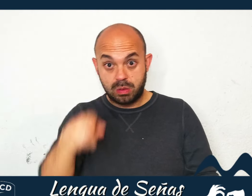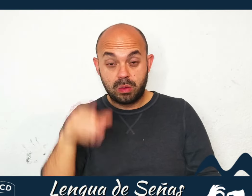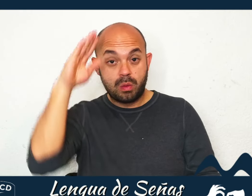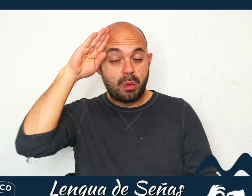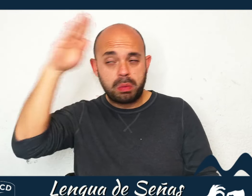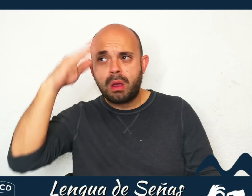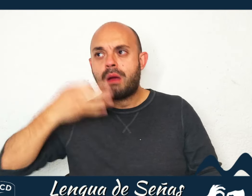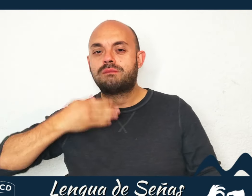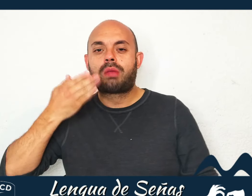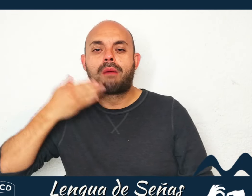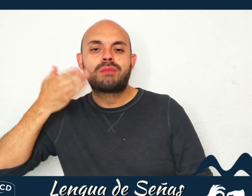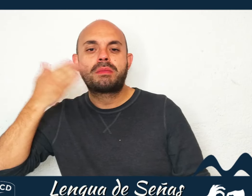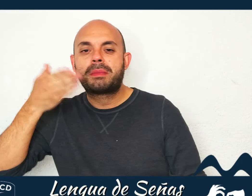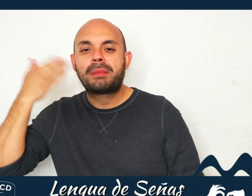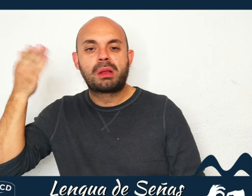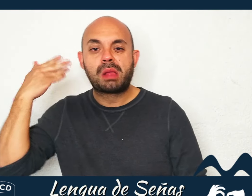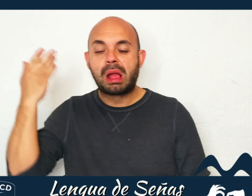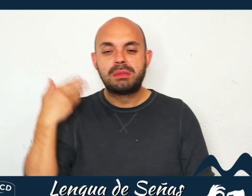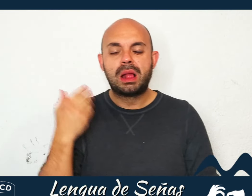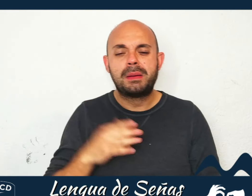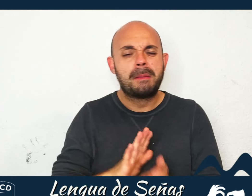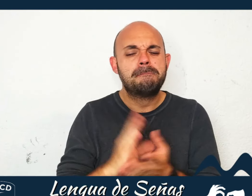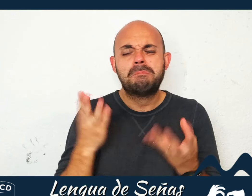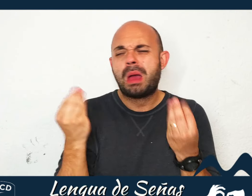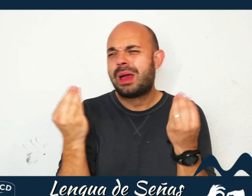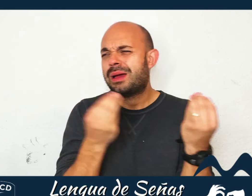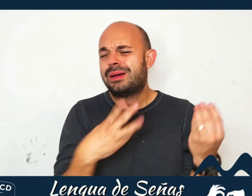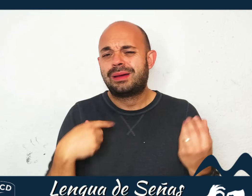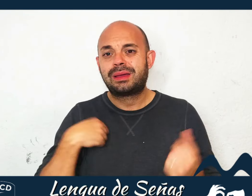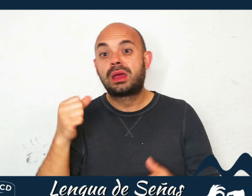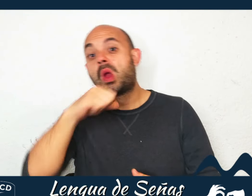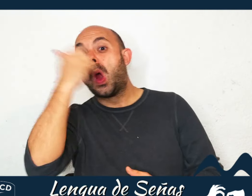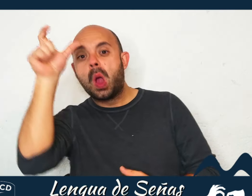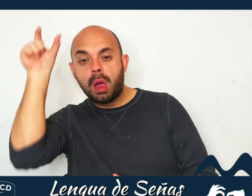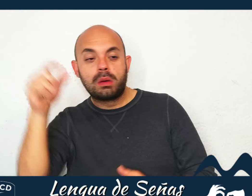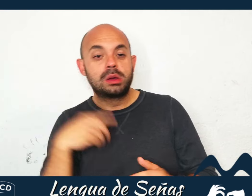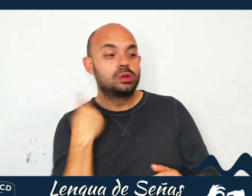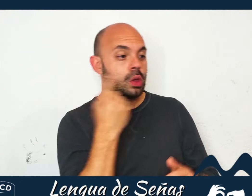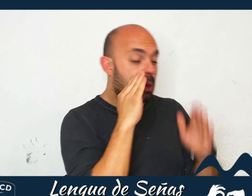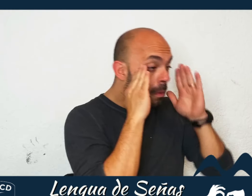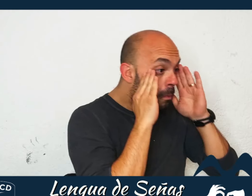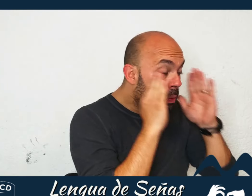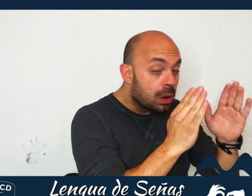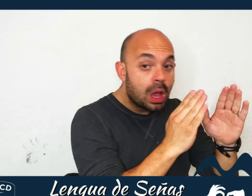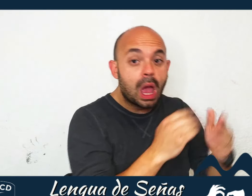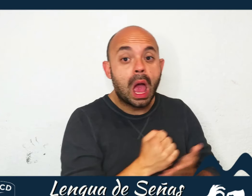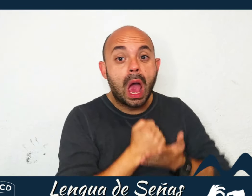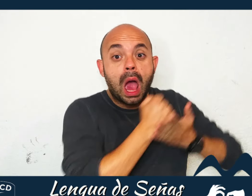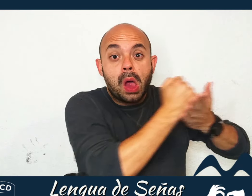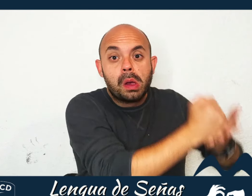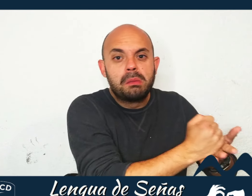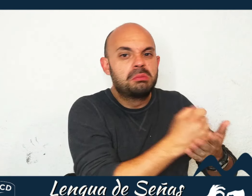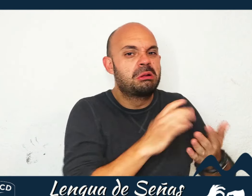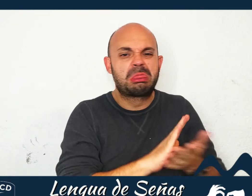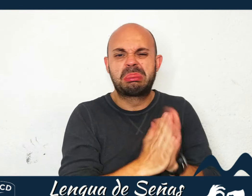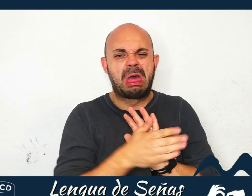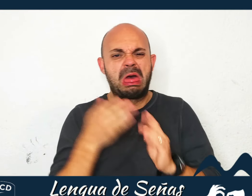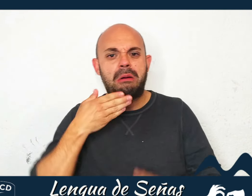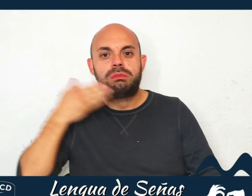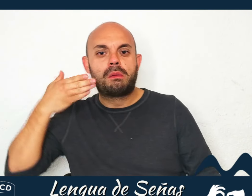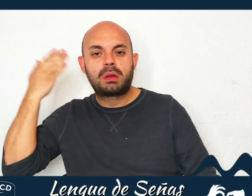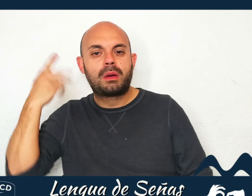estado hablando, tratando de tal vez llamar atención a las personas para que se acerquen a la costa, pero no hizo nada más que